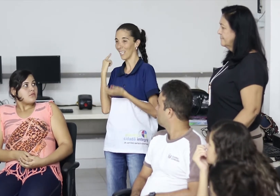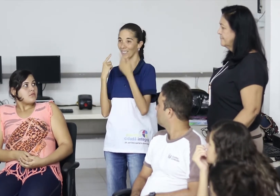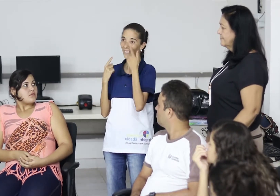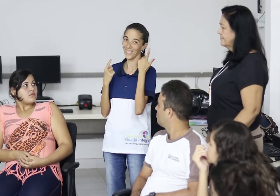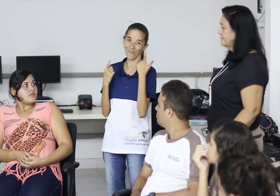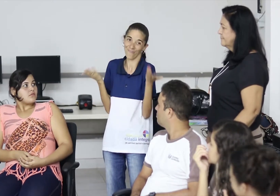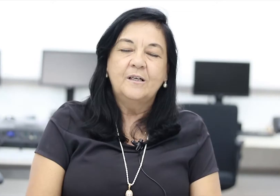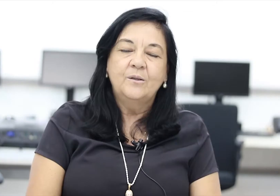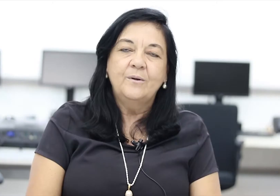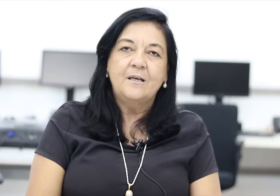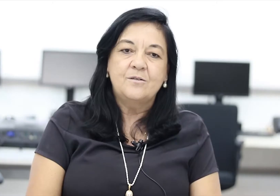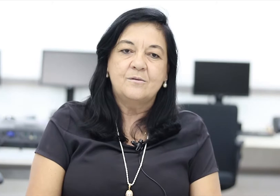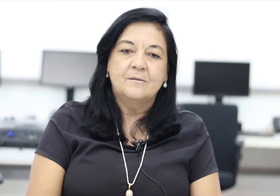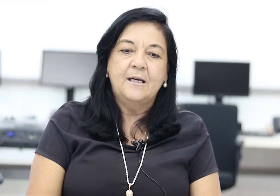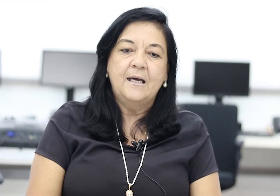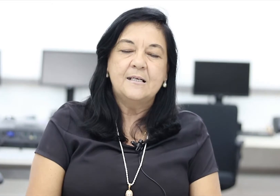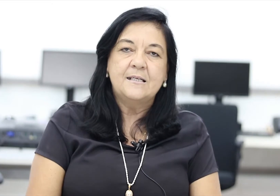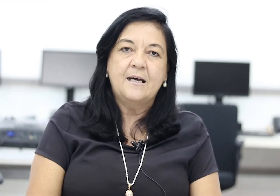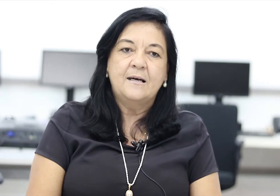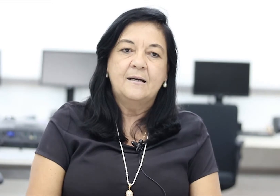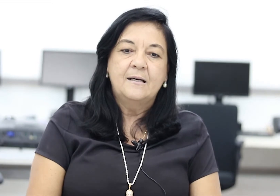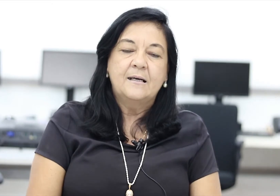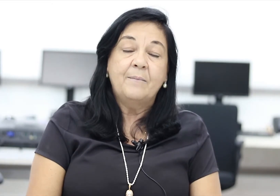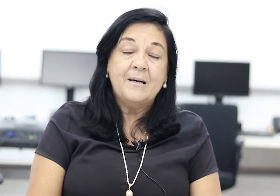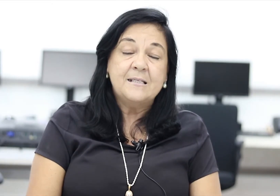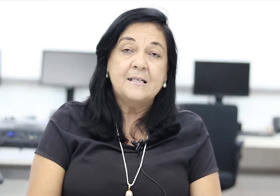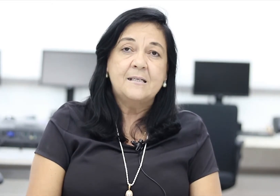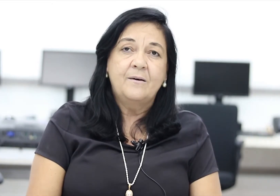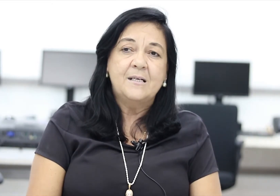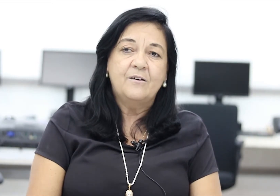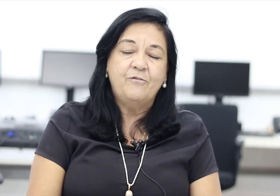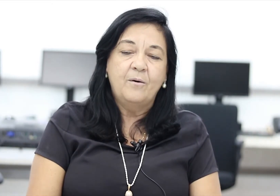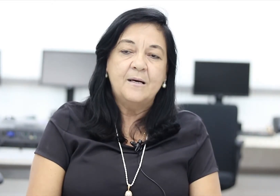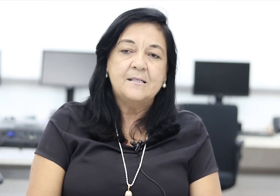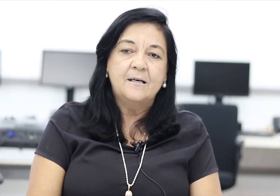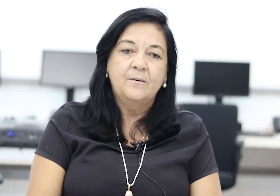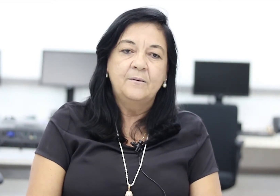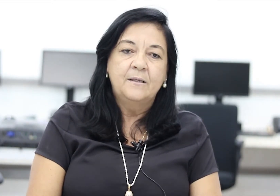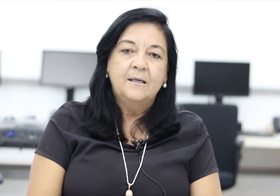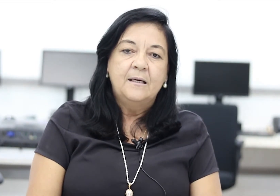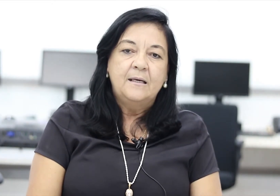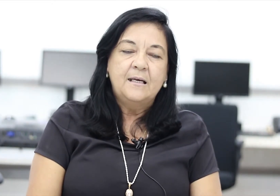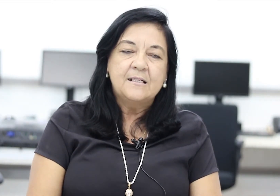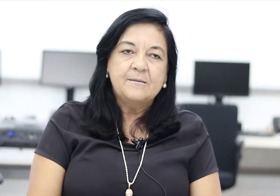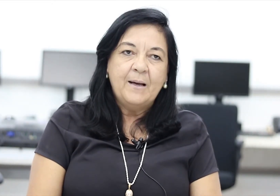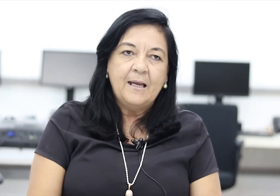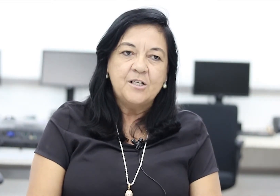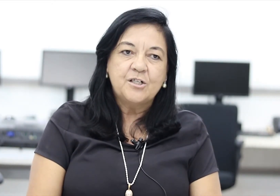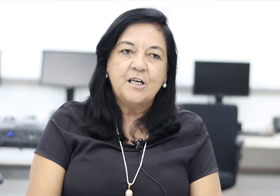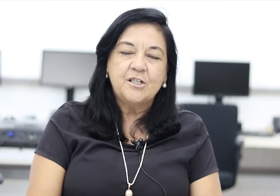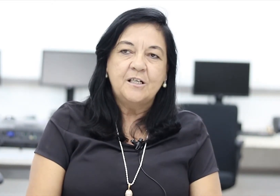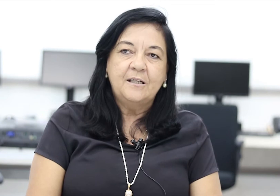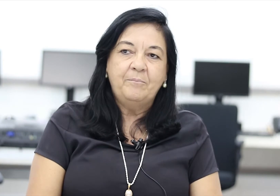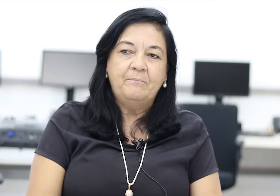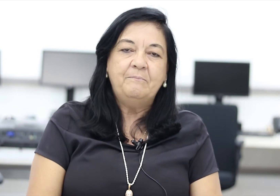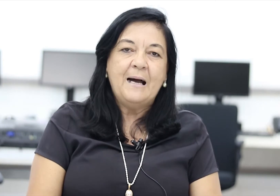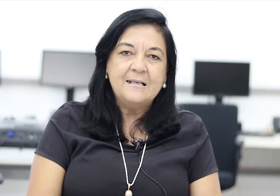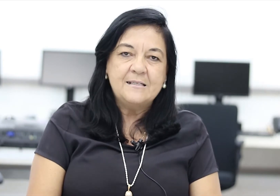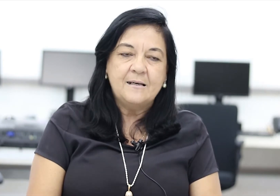nos proporcionando isso, né? Essa capacitação, essa formação e essas palestras que a gente passa,